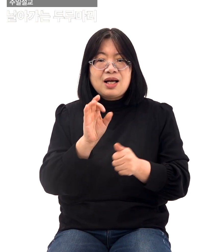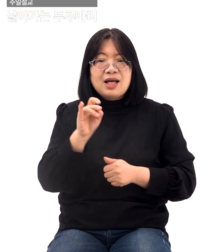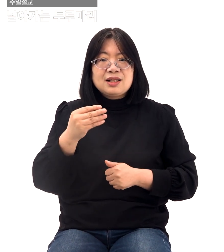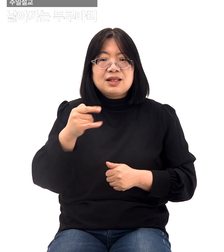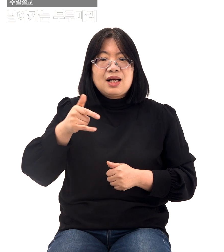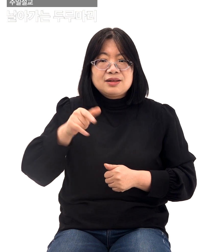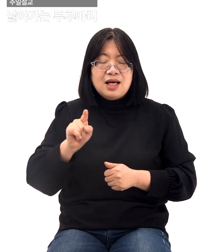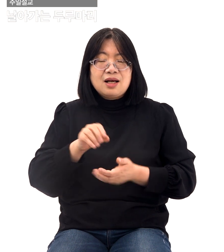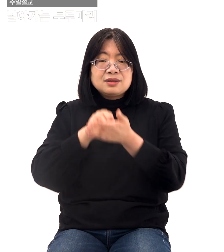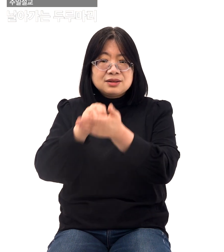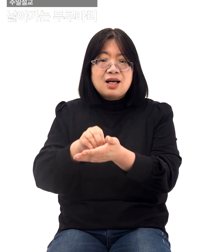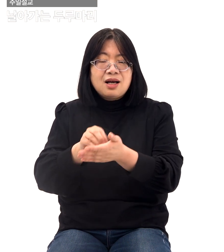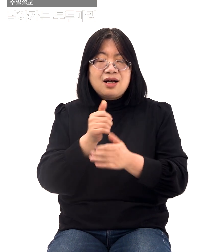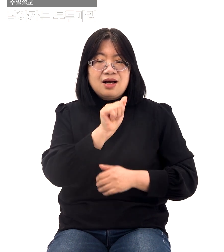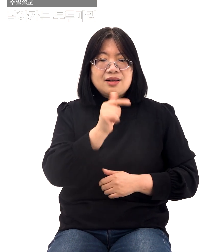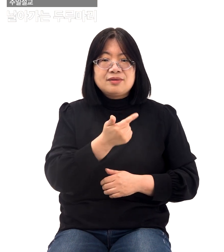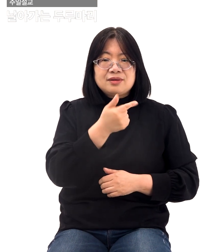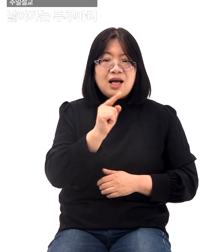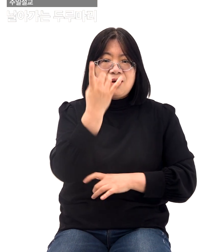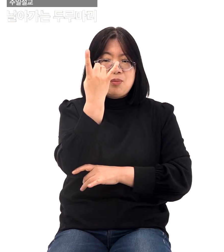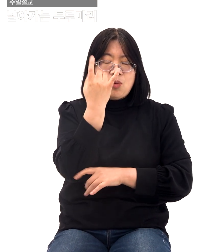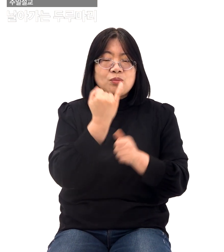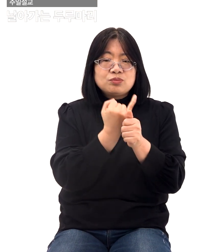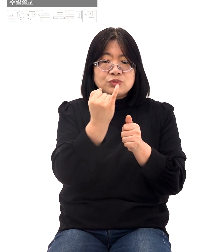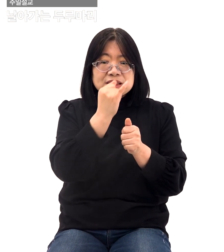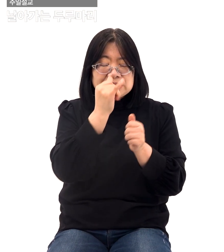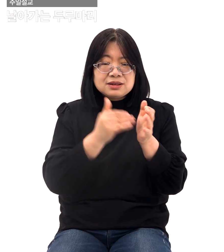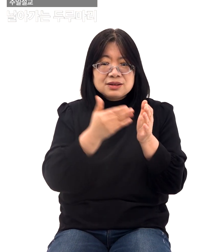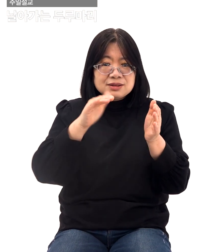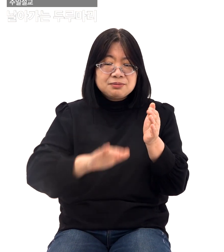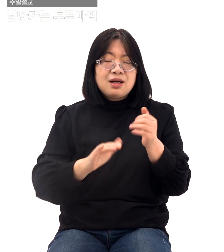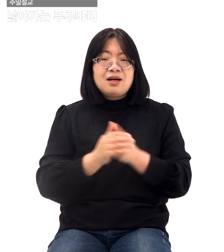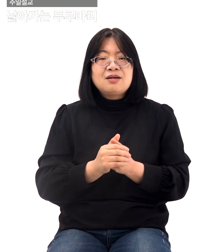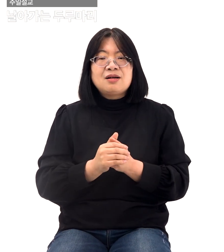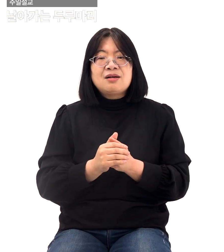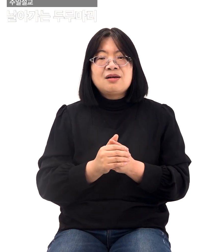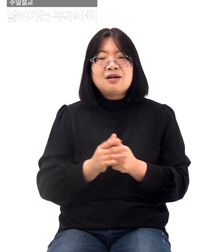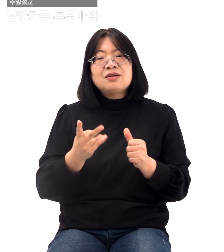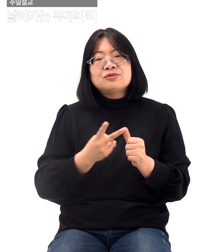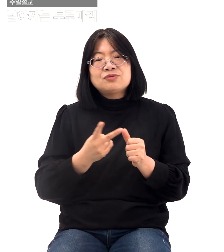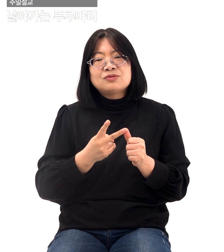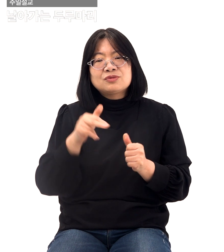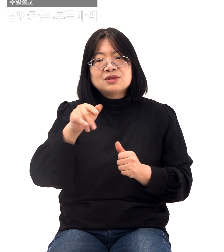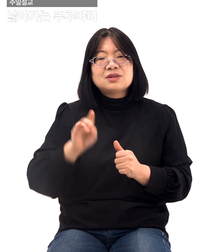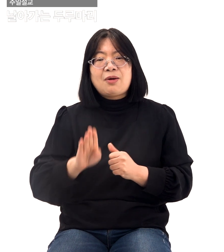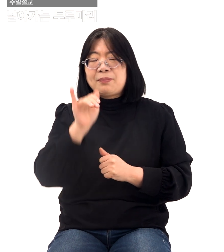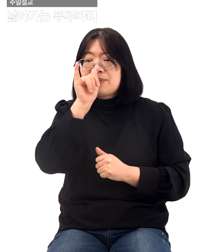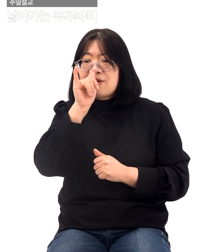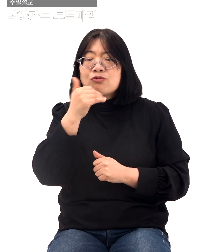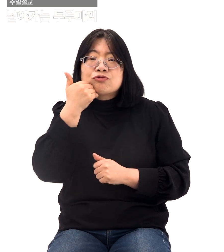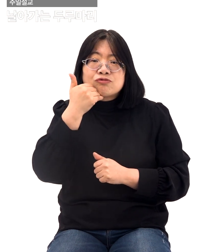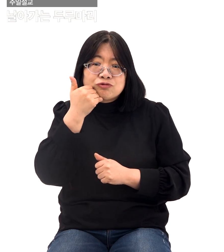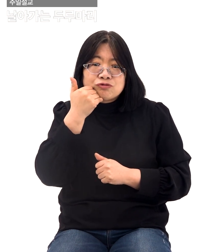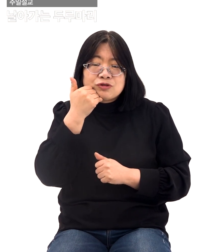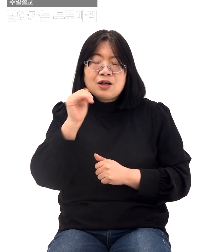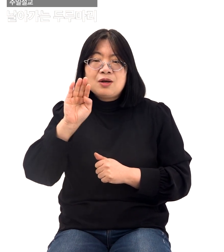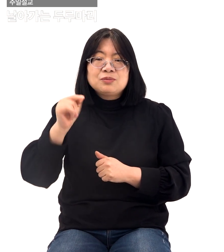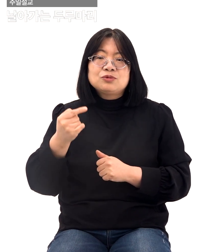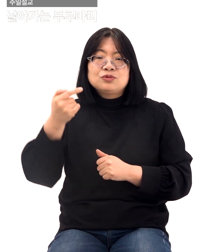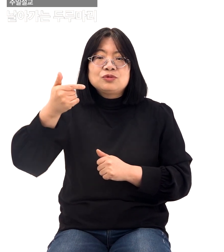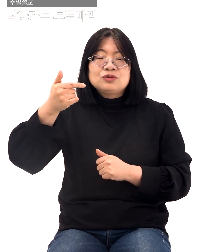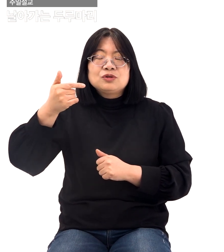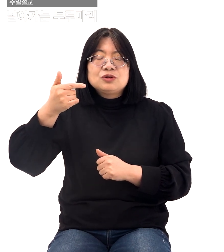그는 한나라는 본부인이 있음에도 불구하고 첩이 있으니 누굽니까?